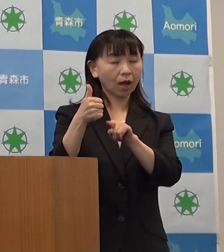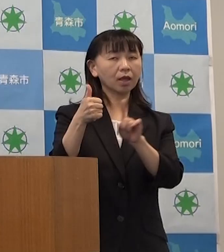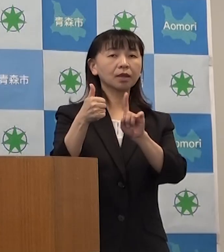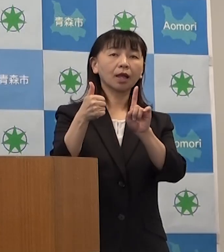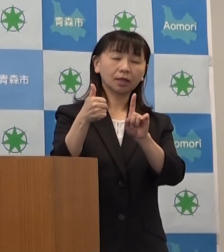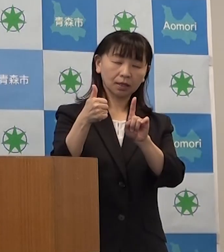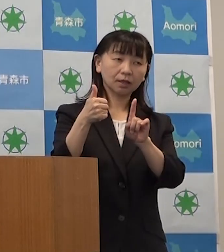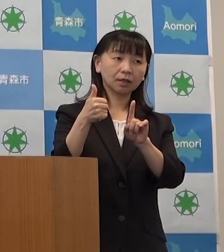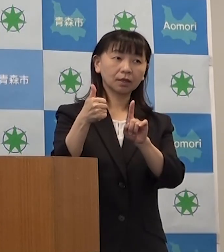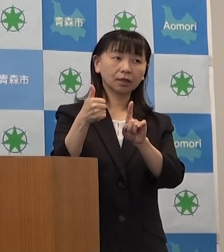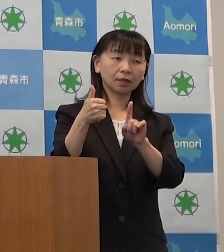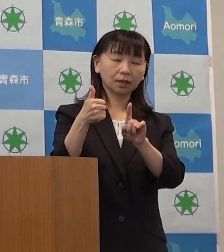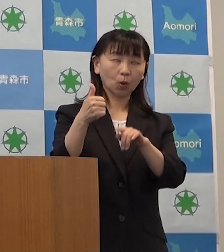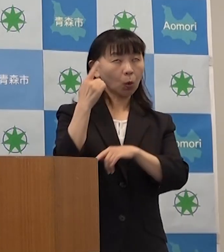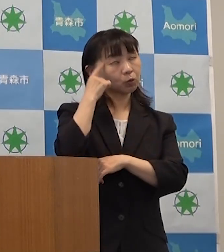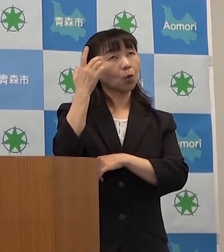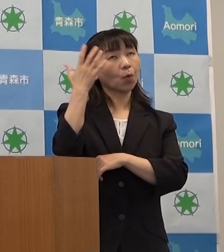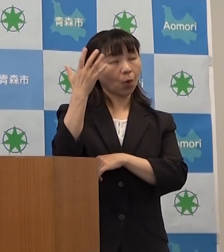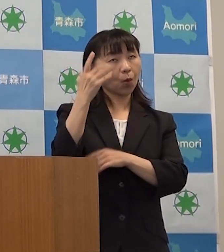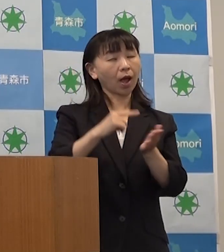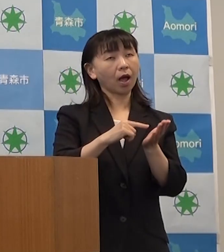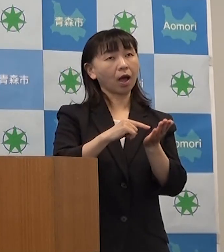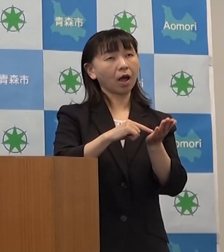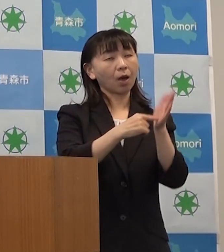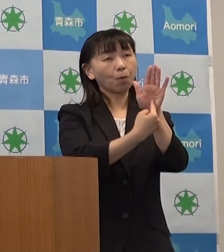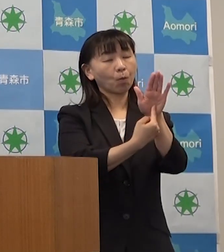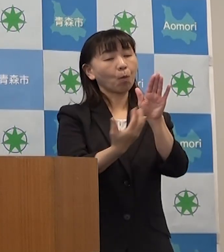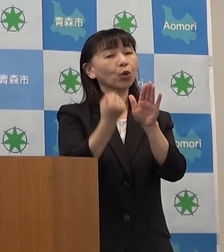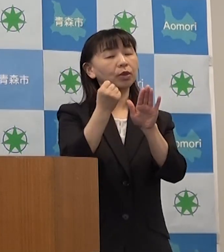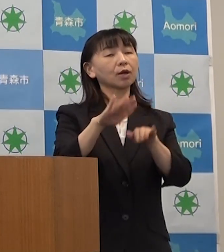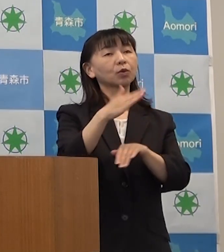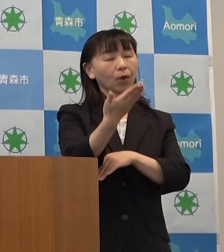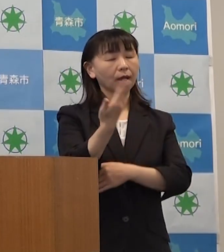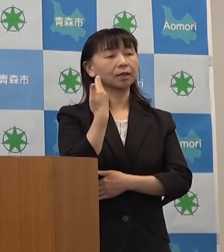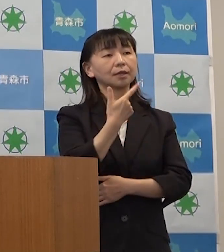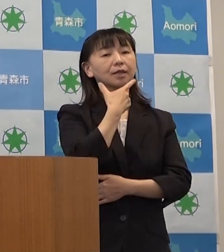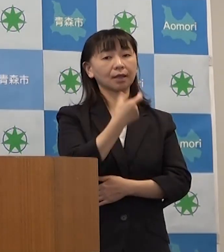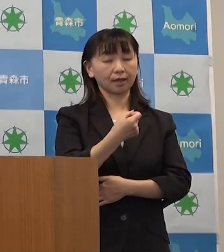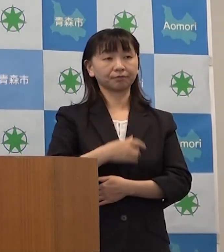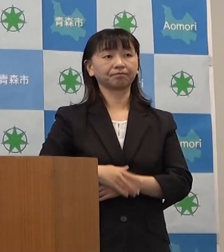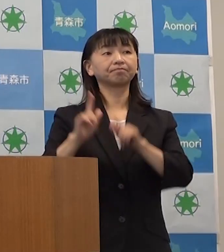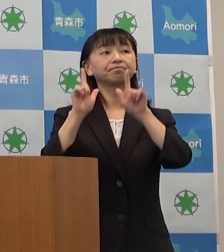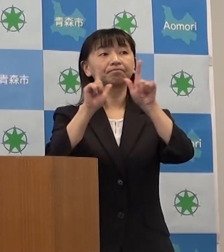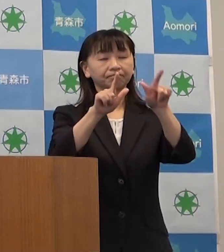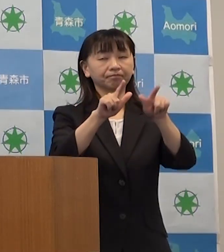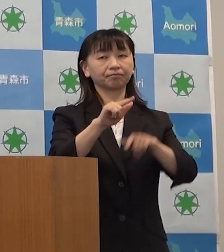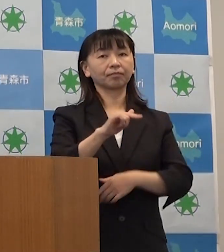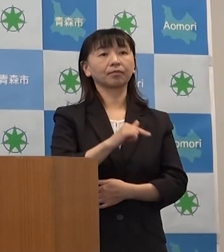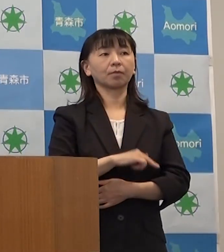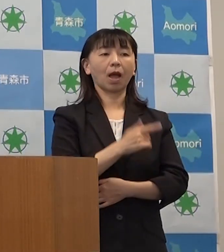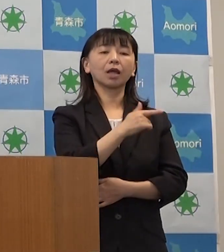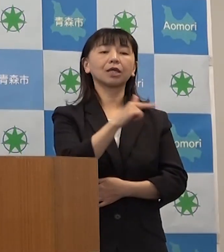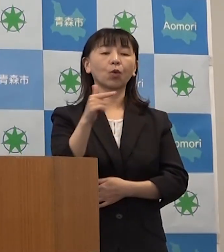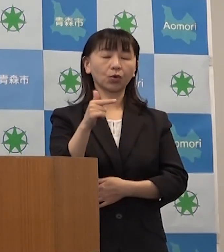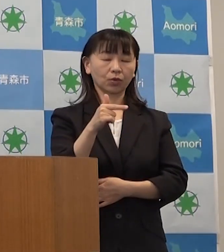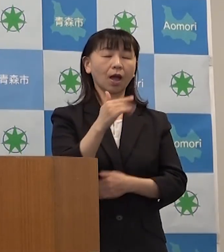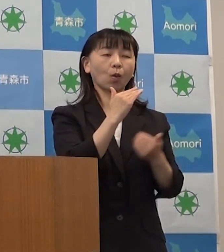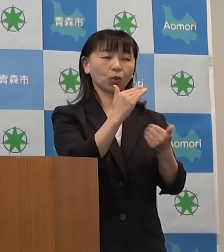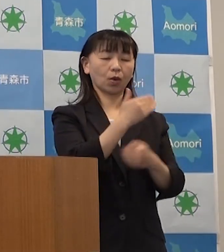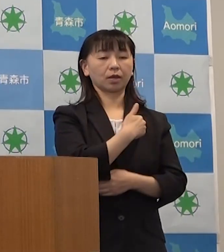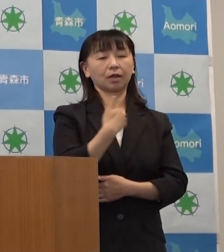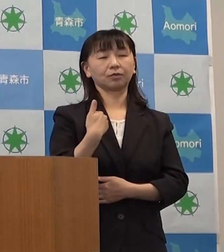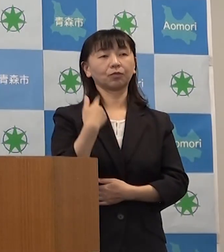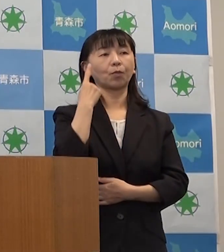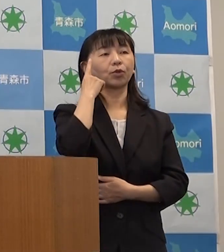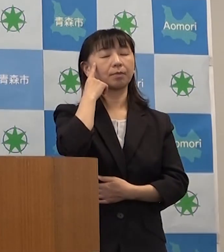どういう進化プロセスっていうのを考えてらっしゃるのか、改めて伺ってもよろしいでしょうか。 はいはい。いろんなことができると思っ